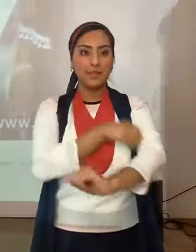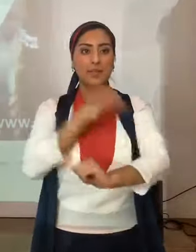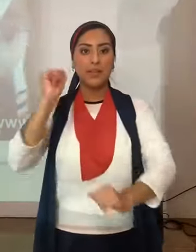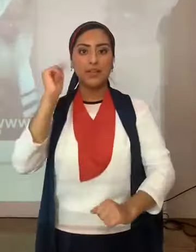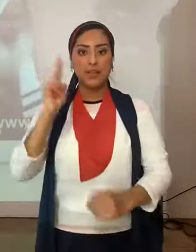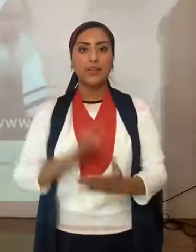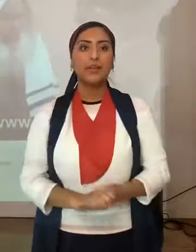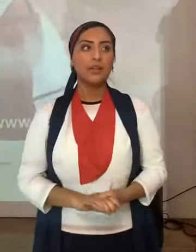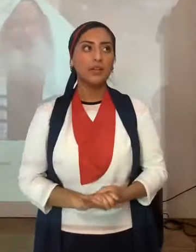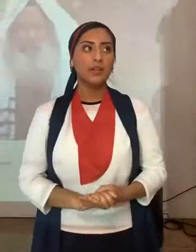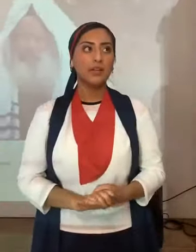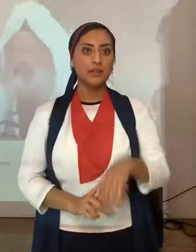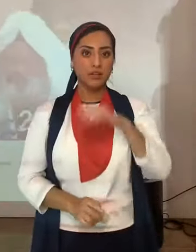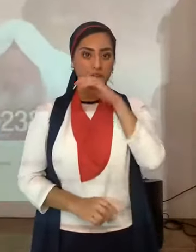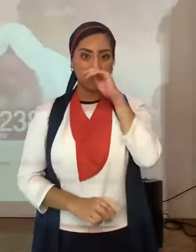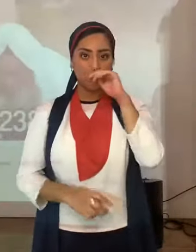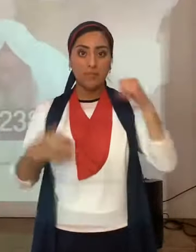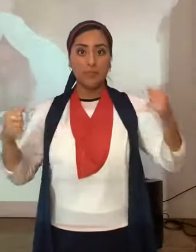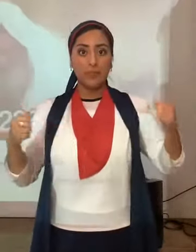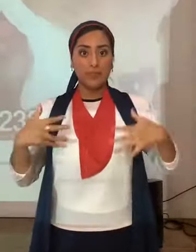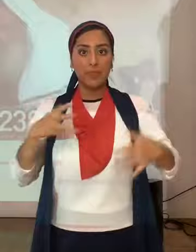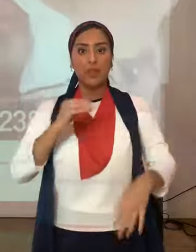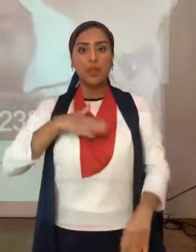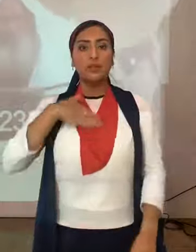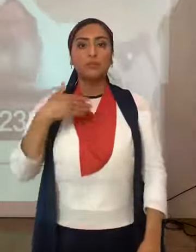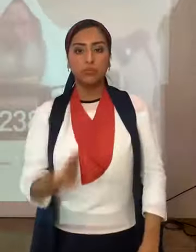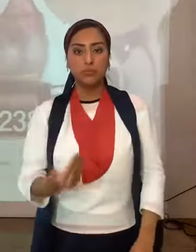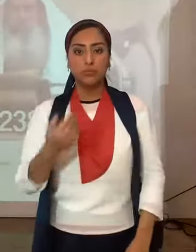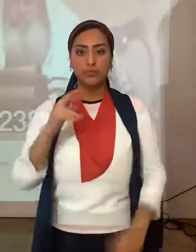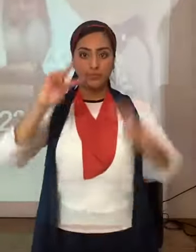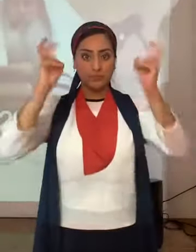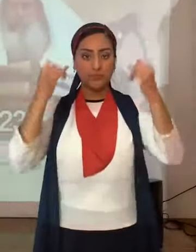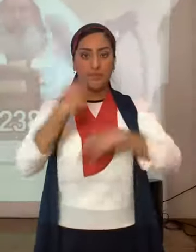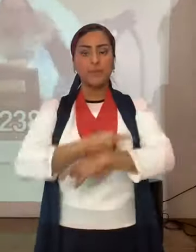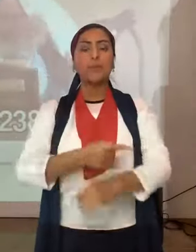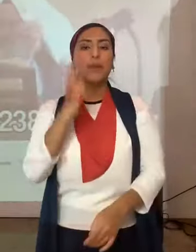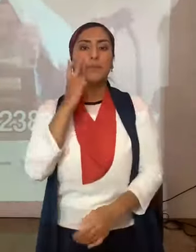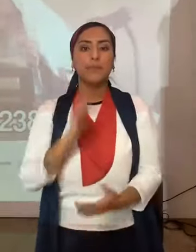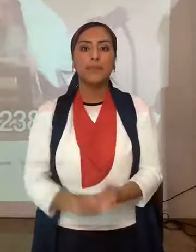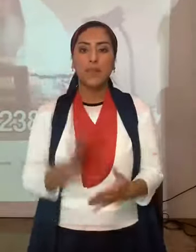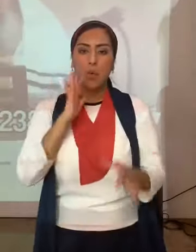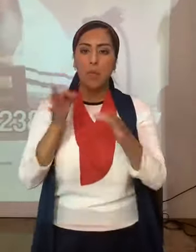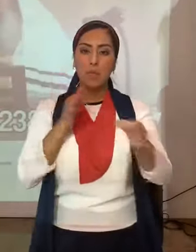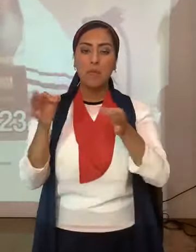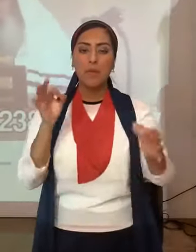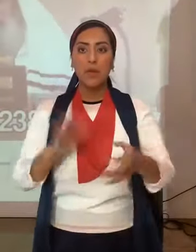Yahweh. Miedos y angustias. Miren,